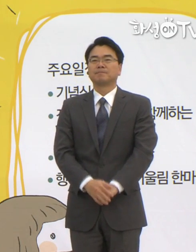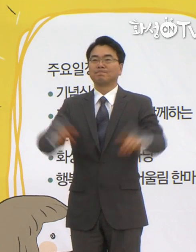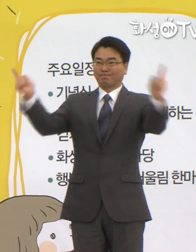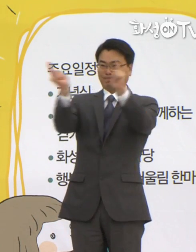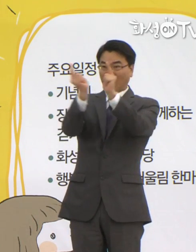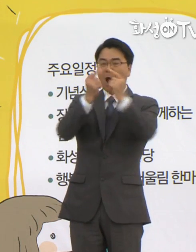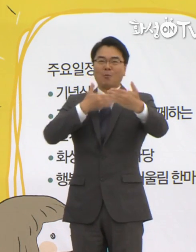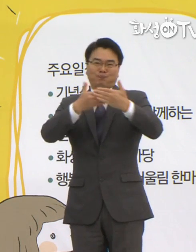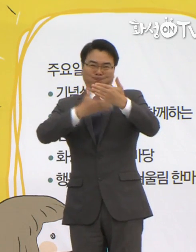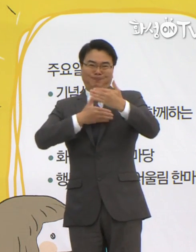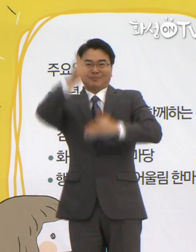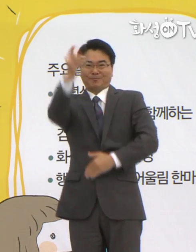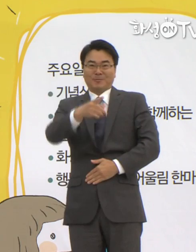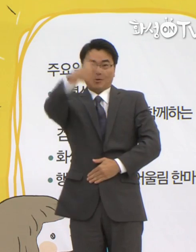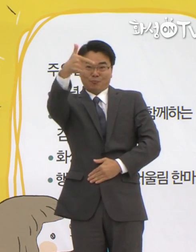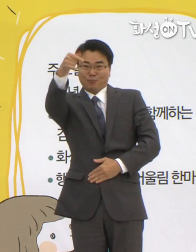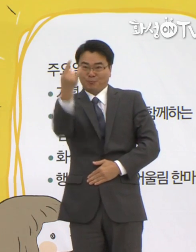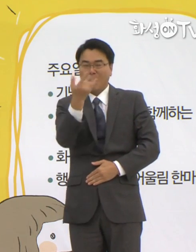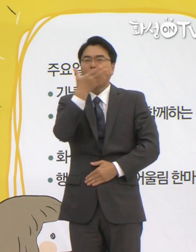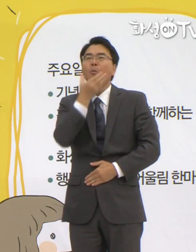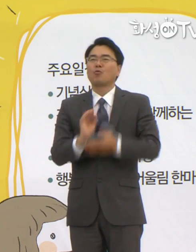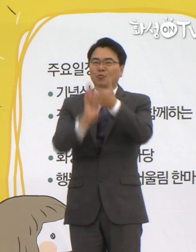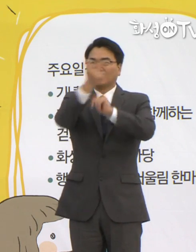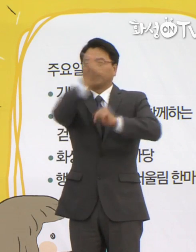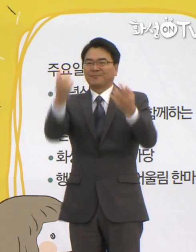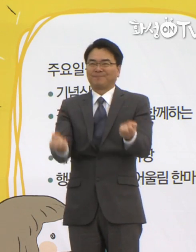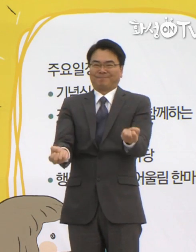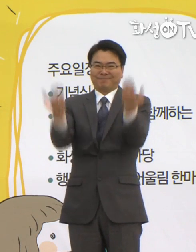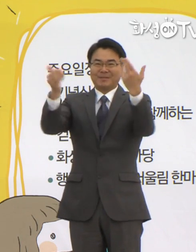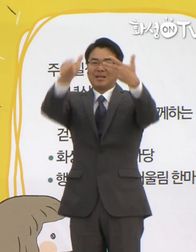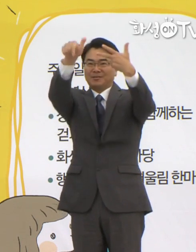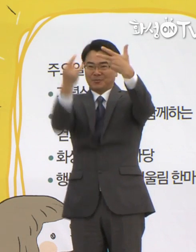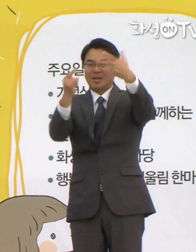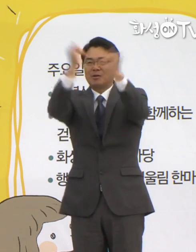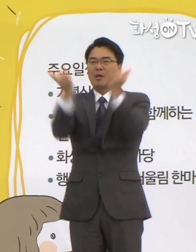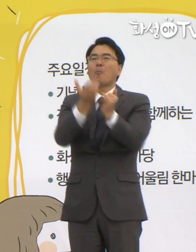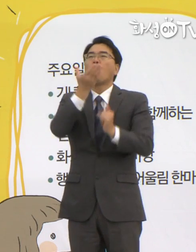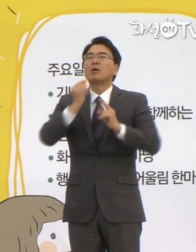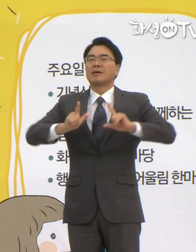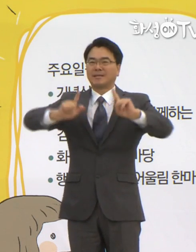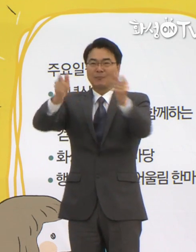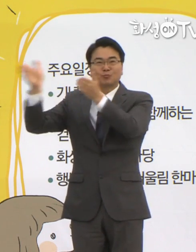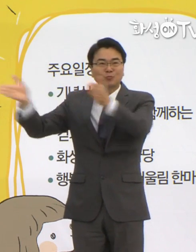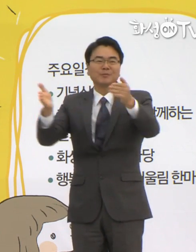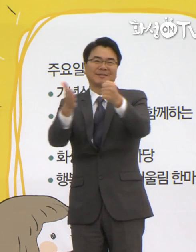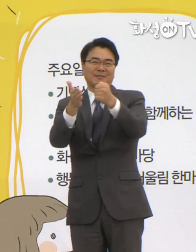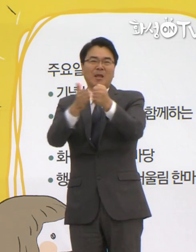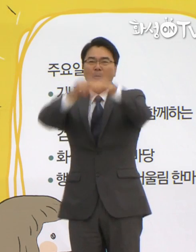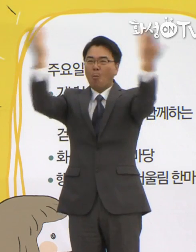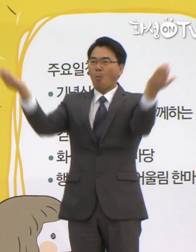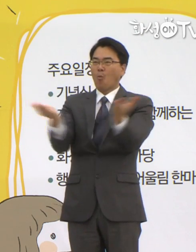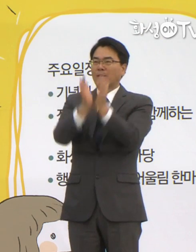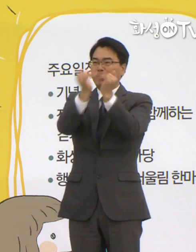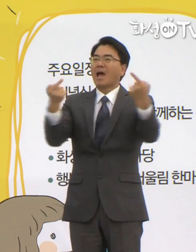만나면 두근두근 제6회 복지화성대축제 및 제7회 사회복지날 기념식을 시작할 예정이니 모든 참석자는 자리를